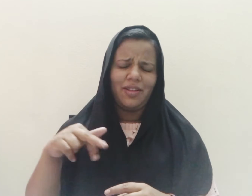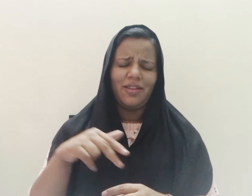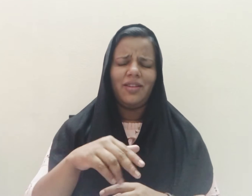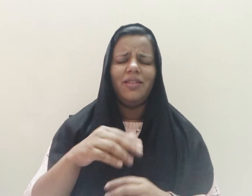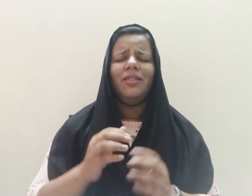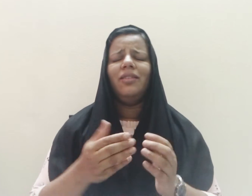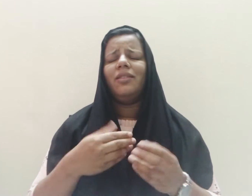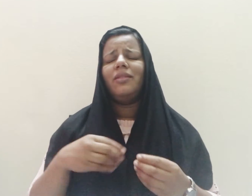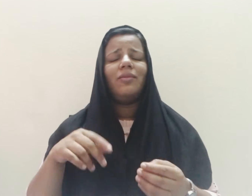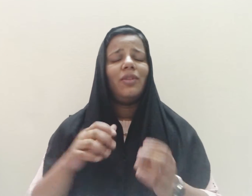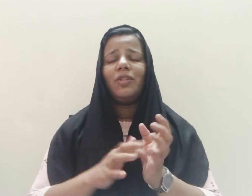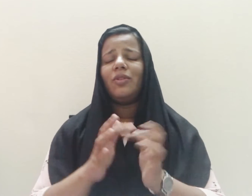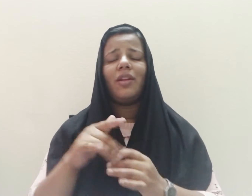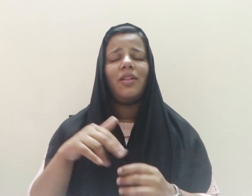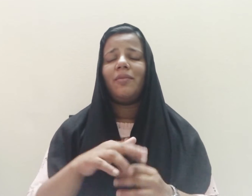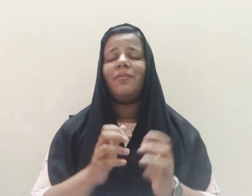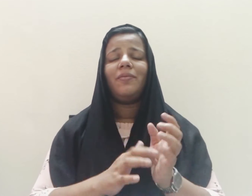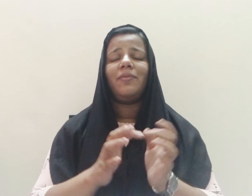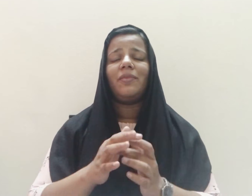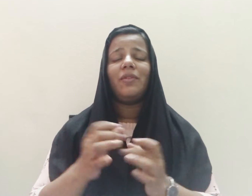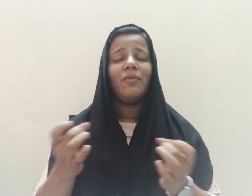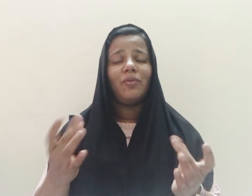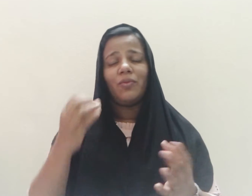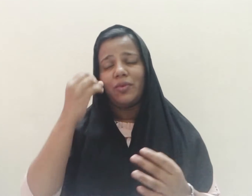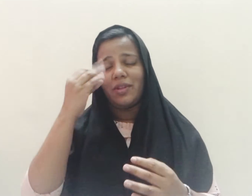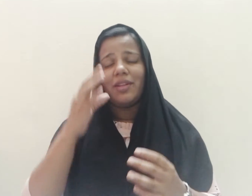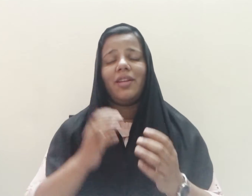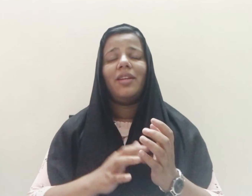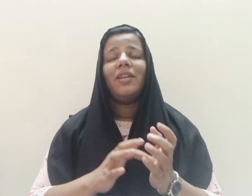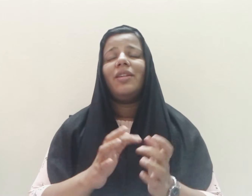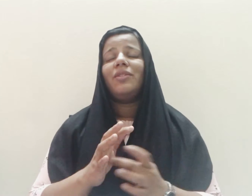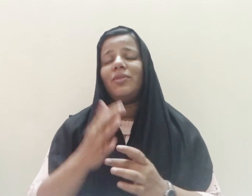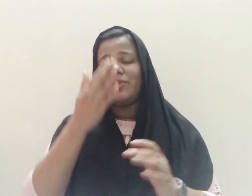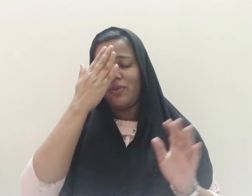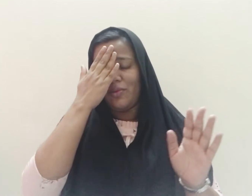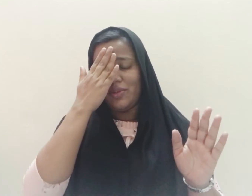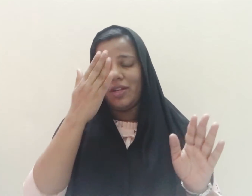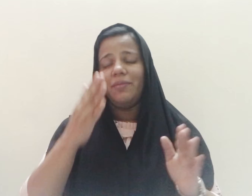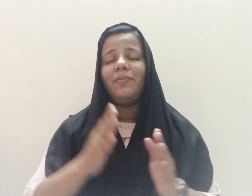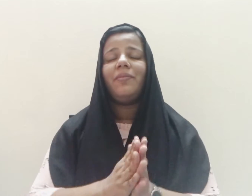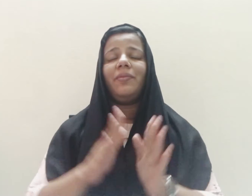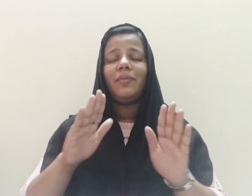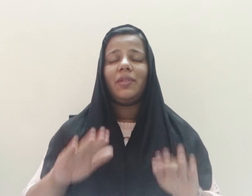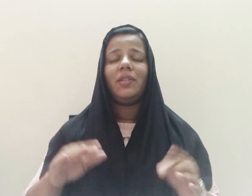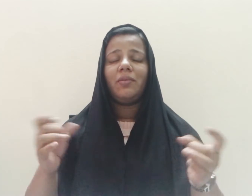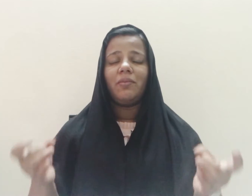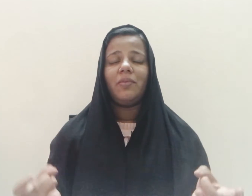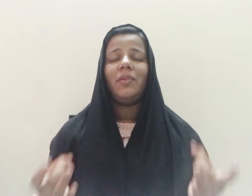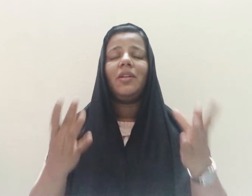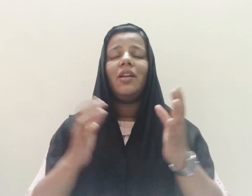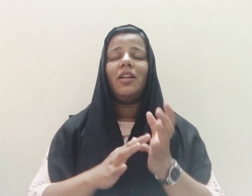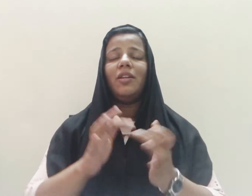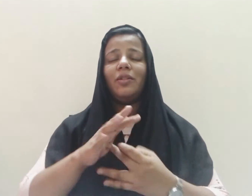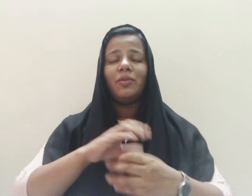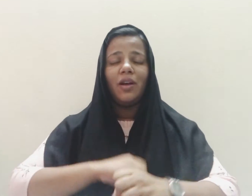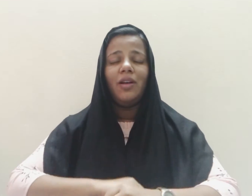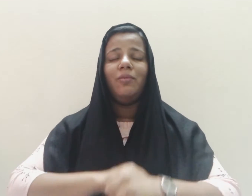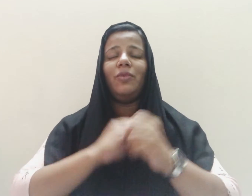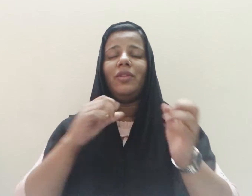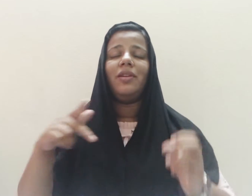സ്തോത്രം. രാത്രി നല്ല ഉറക്കം തന്നതിനായിട്ട് സ്തോത്രം. ആരോഗ്യത്തോടെ പിതാവ് ഞങ്ങളെ ഉണർത്തിയതിനായിട്ട് സ്തോത്രം. ഈ പകൽക്കാലം അങ്ങ് ഞങ്ങളെ അത്ഭുതകരമായി